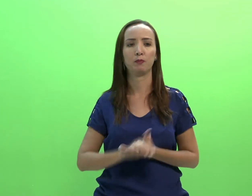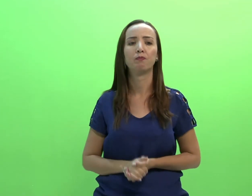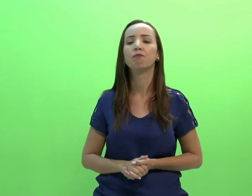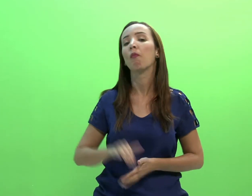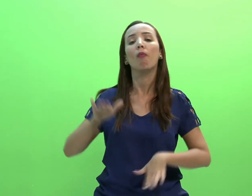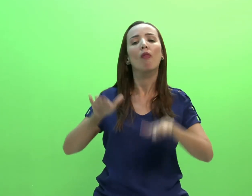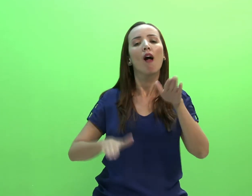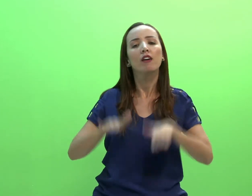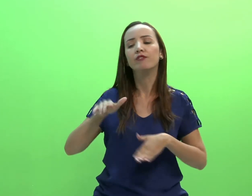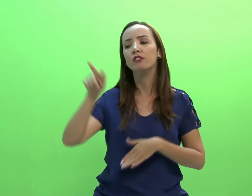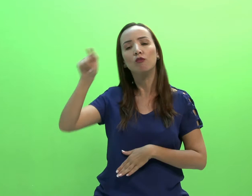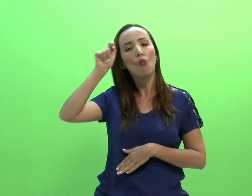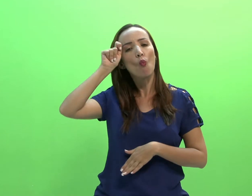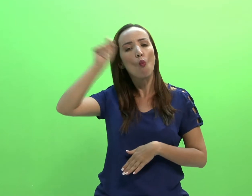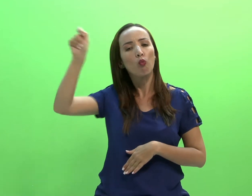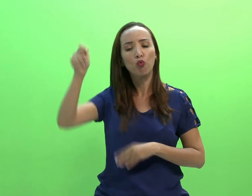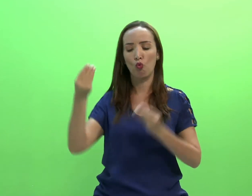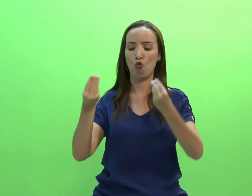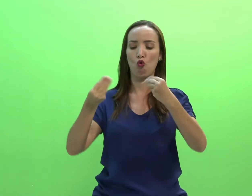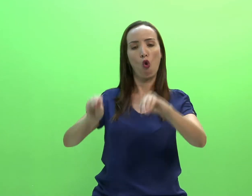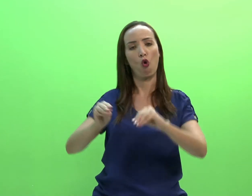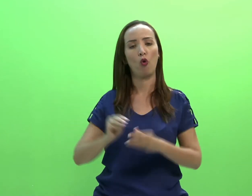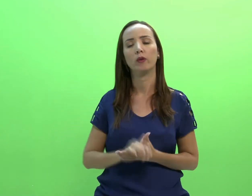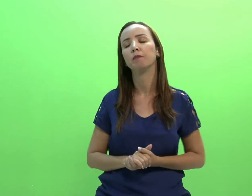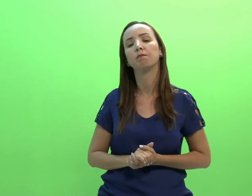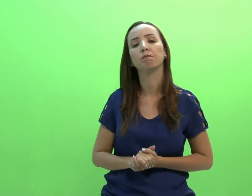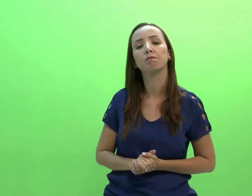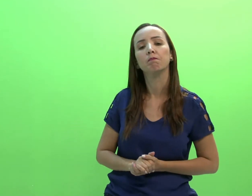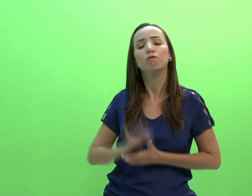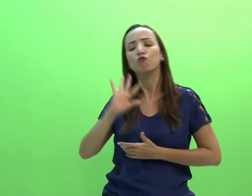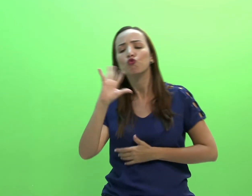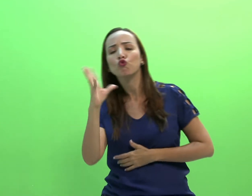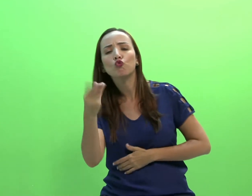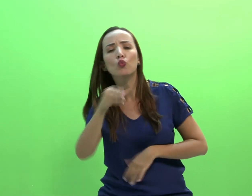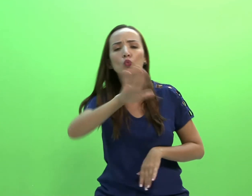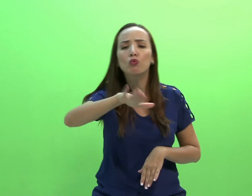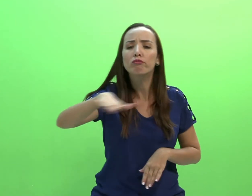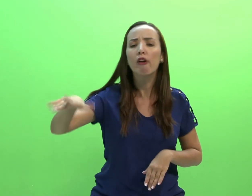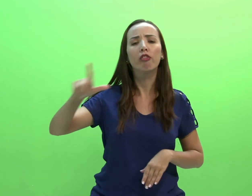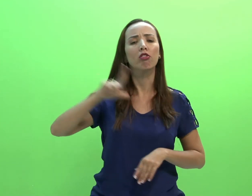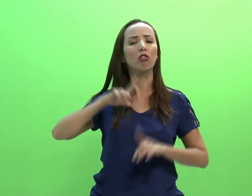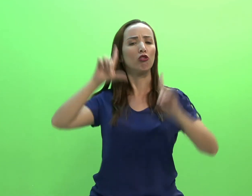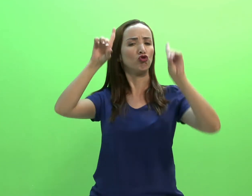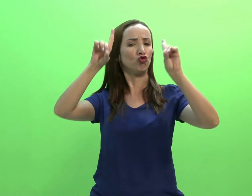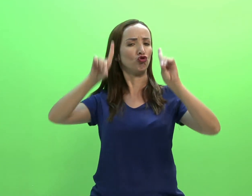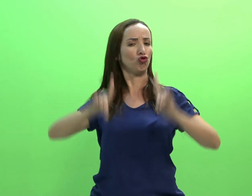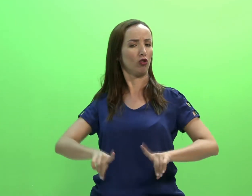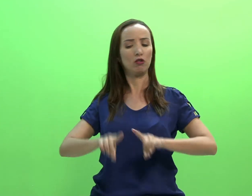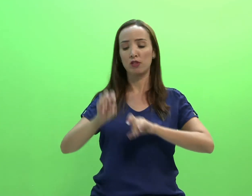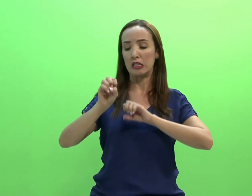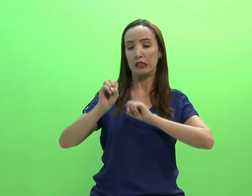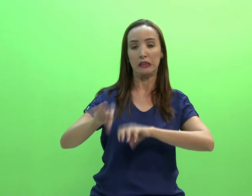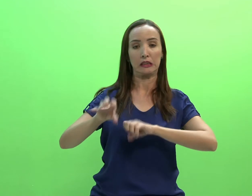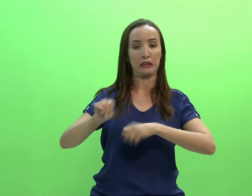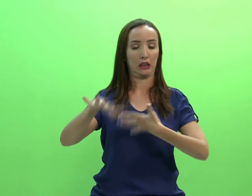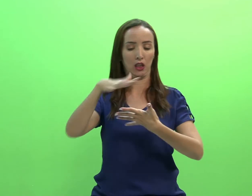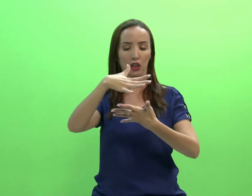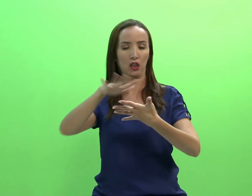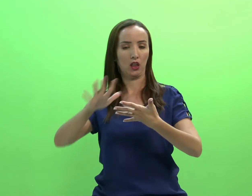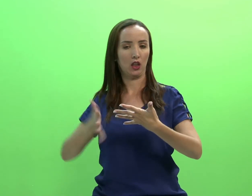Outra citação que temos aqui. O autor coloca: todas as crianças têm direito ao